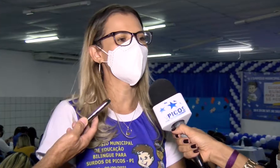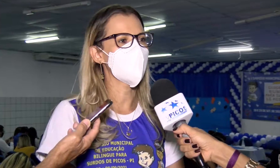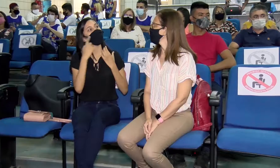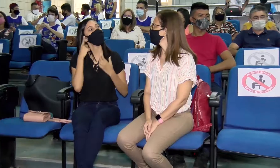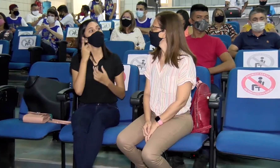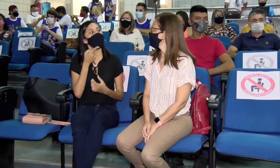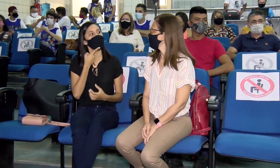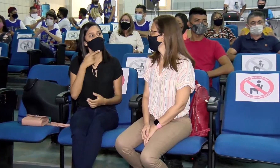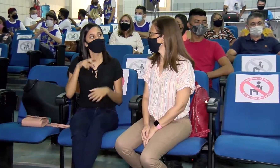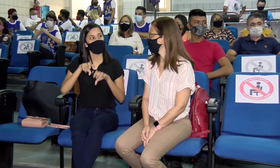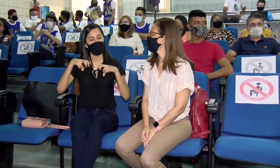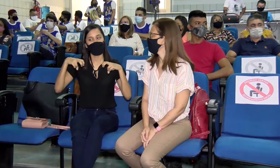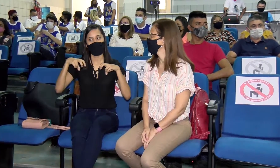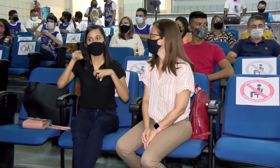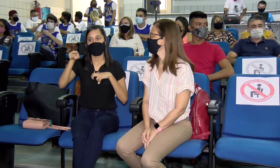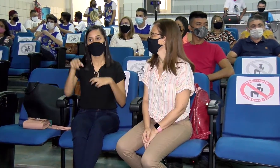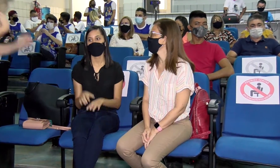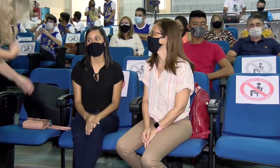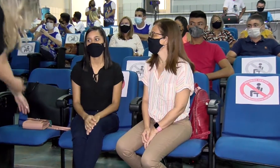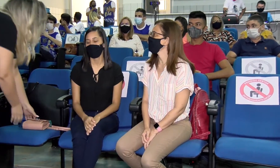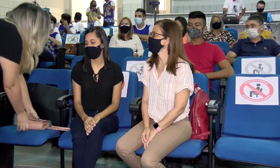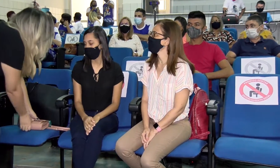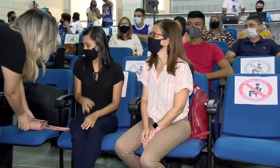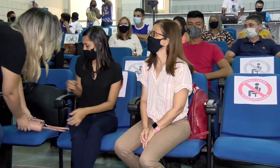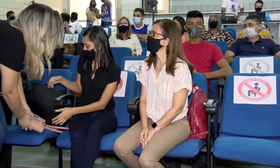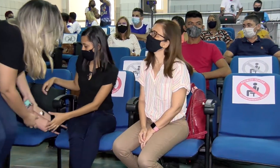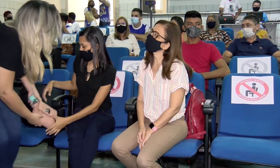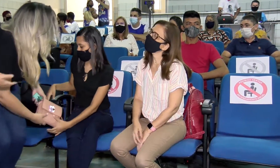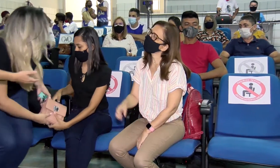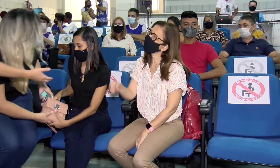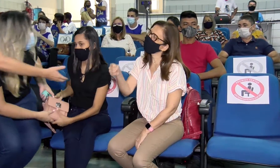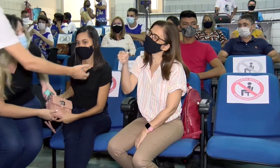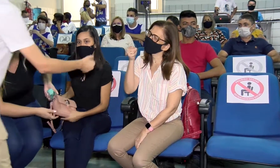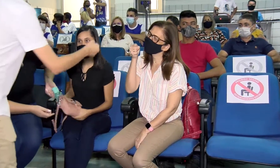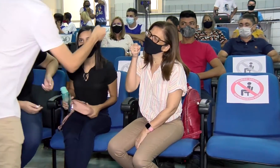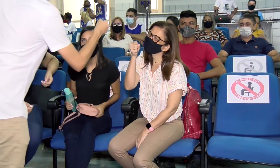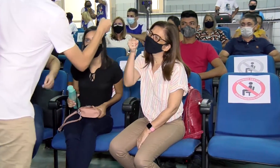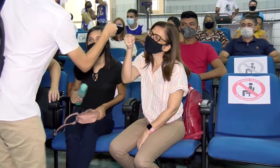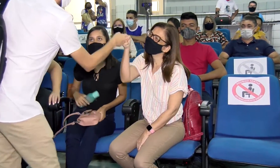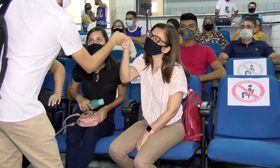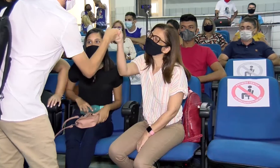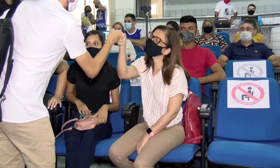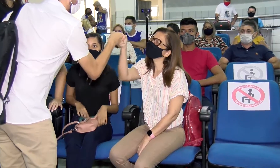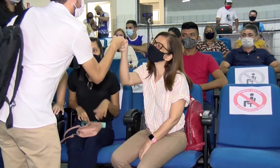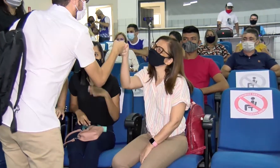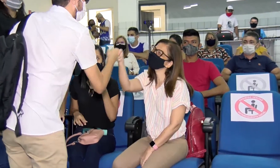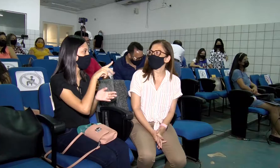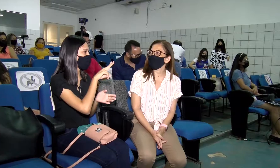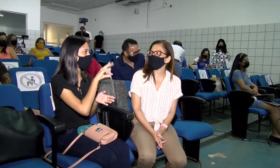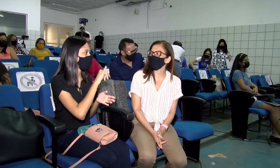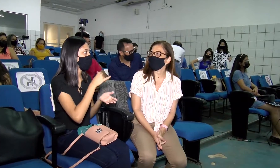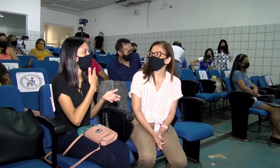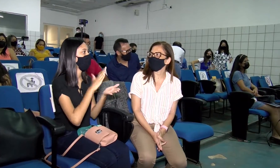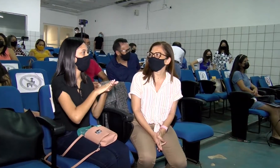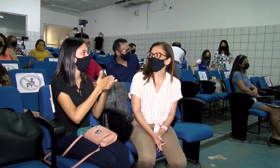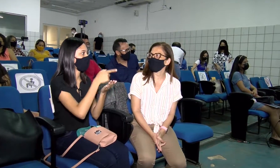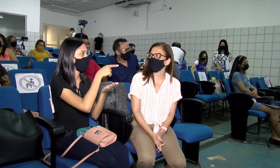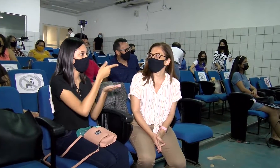Esta professora de Libras, que é surda, acredita que a implantação da educação bilíngue traz benefício para